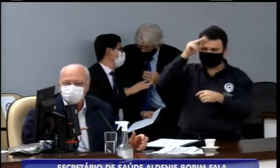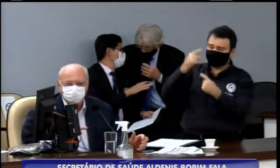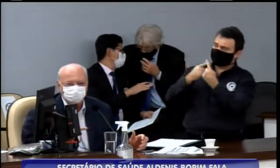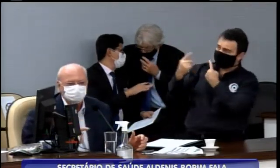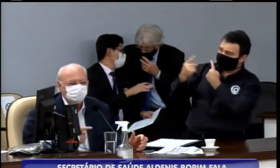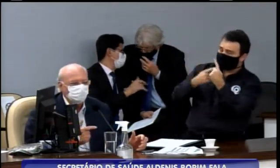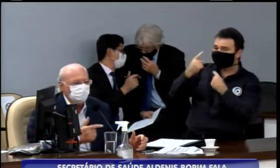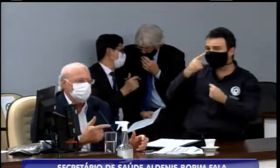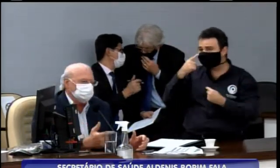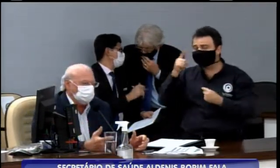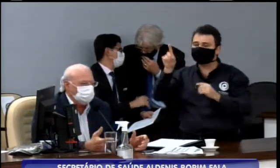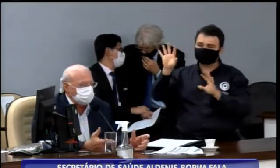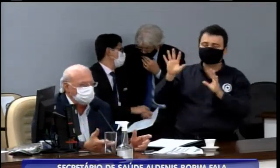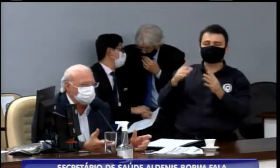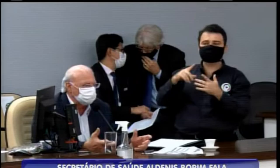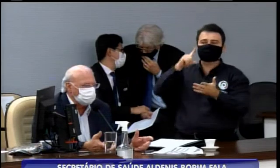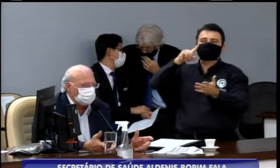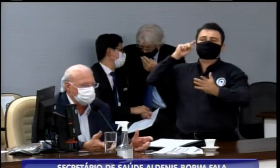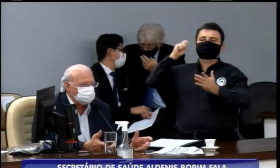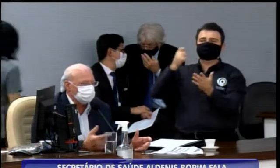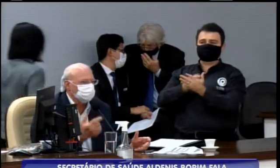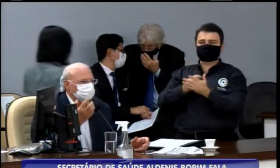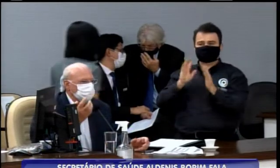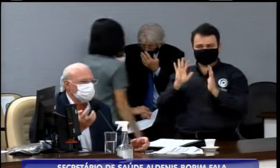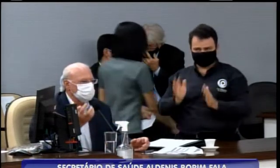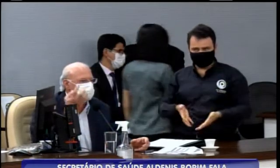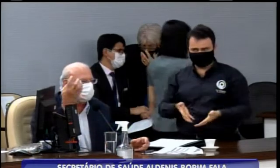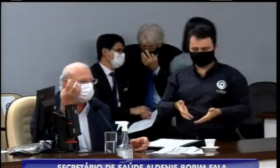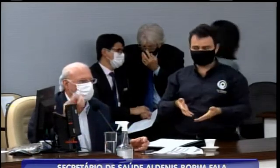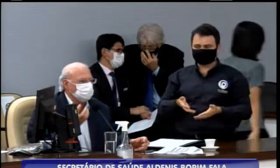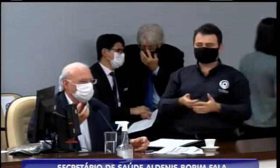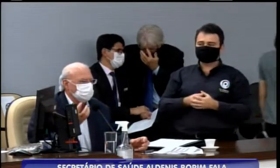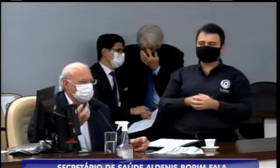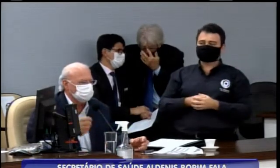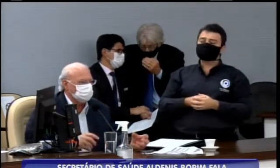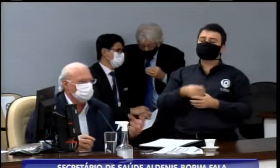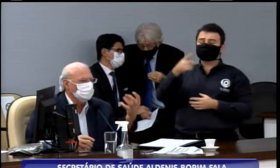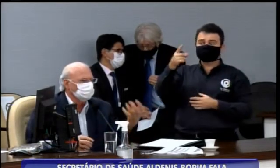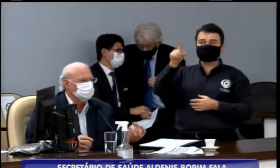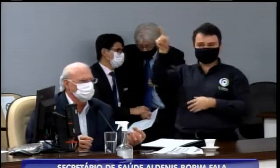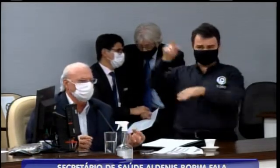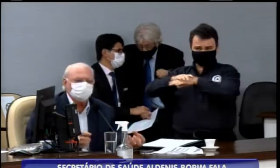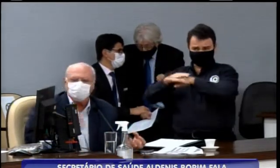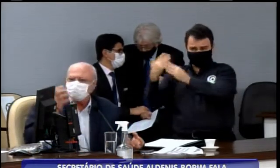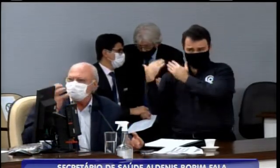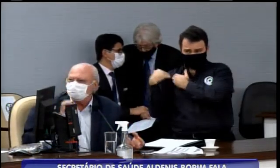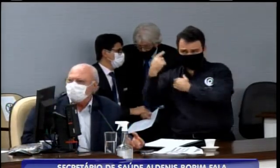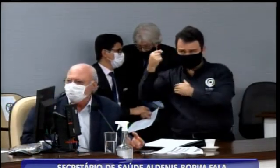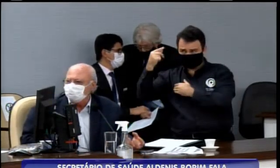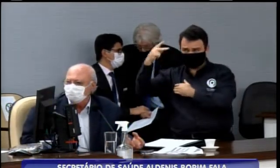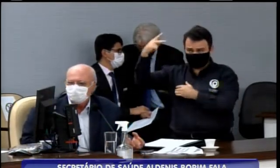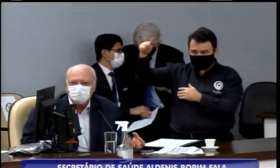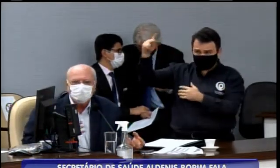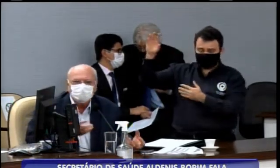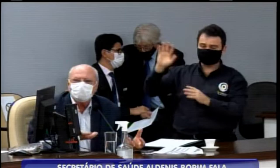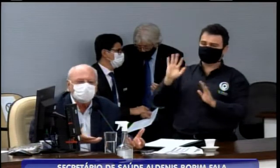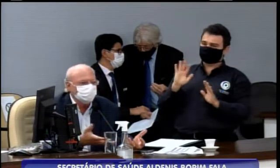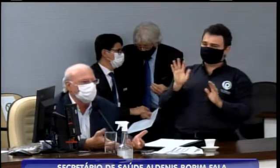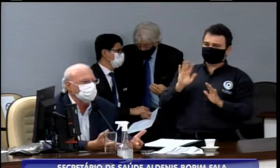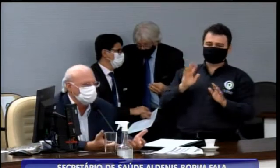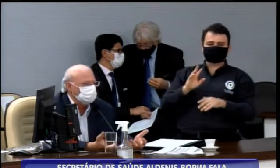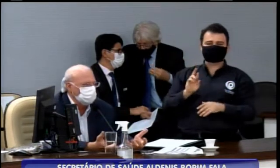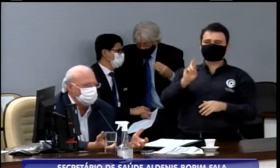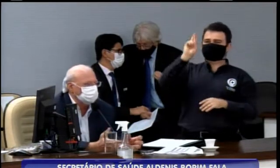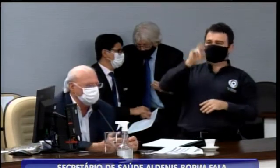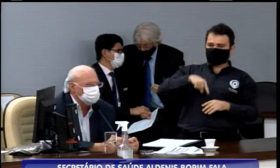passasse por eles. Mas, na realidade, não pode, porque você tem dinheiro da federação, do município e do Estado. Então, quem